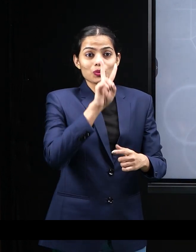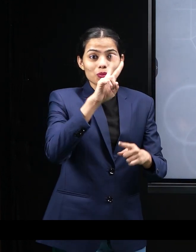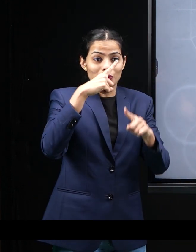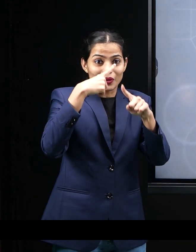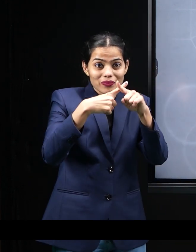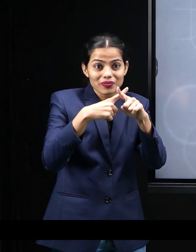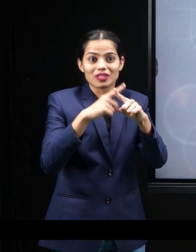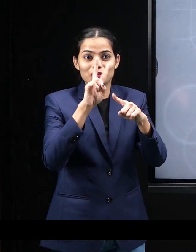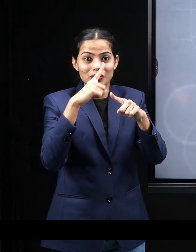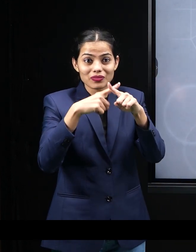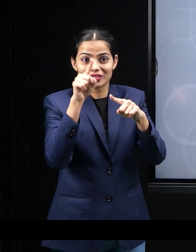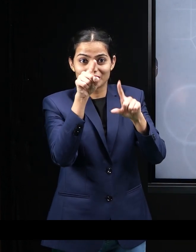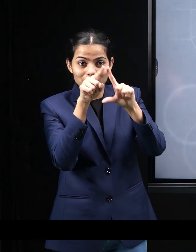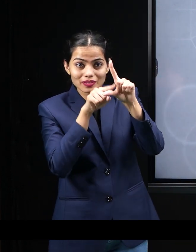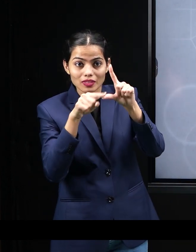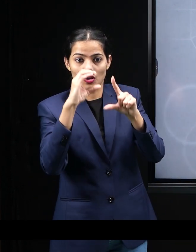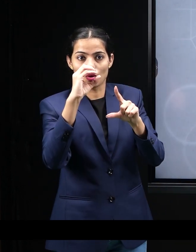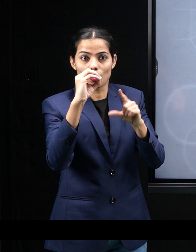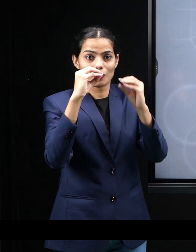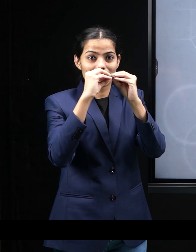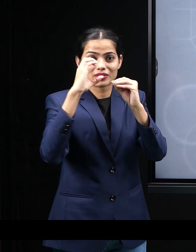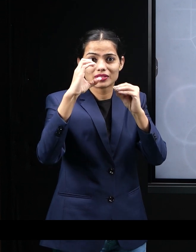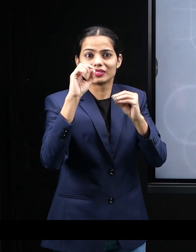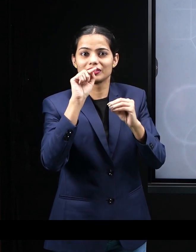ಎರಡು ಇಂಟು ಆಂಗಲ್ ಒಬಿಸಿ 180 ಡಿಗ್ರಿ.